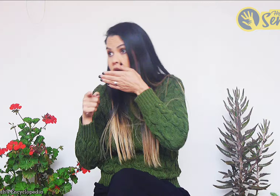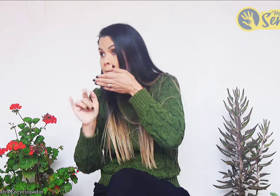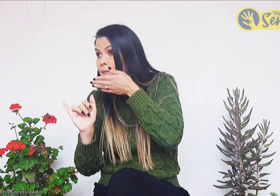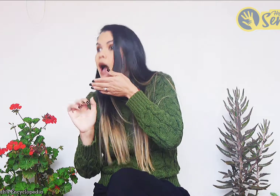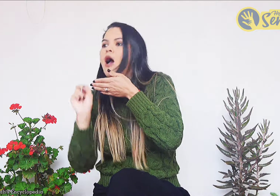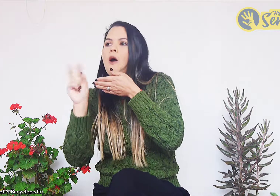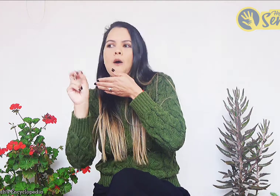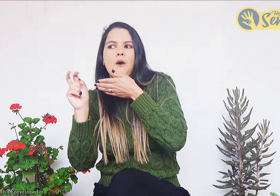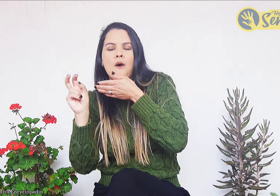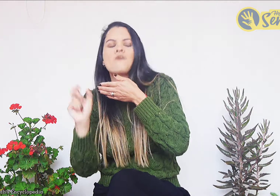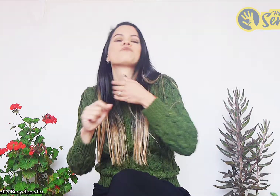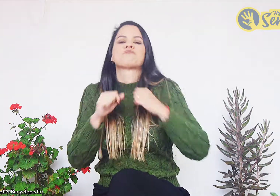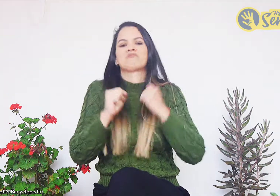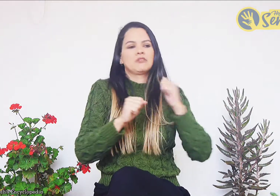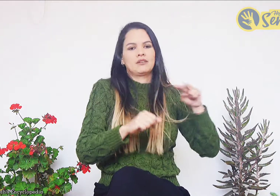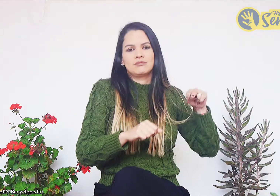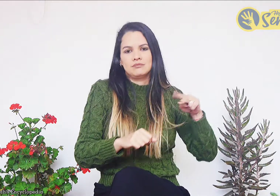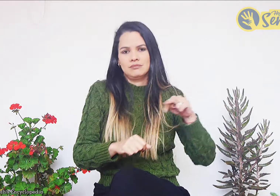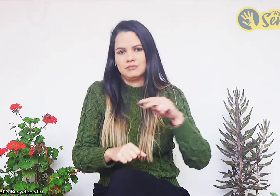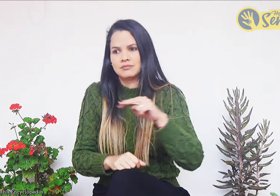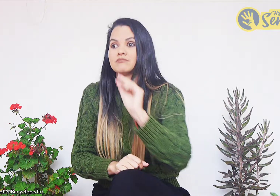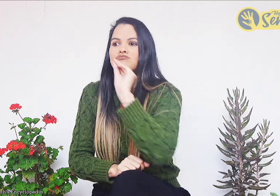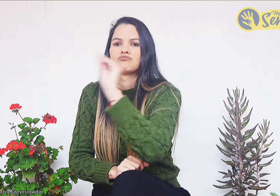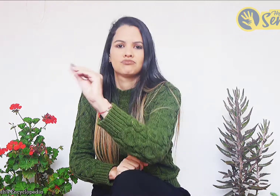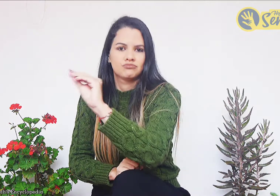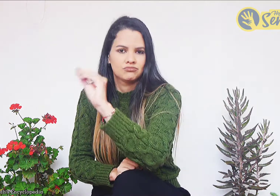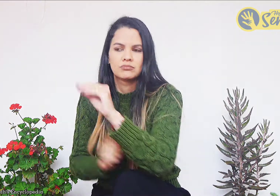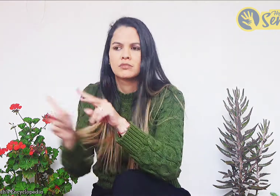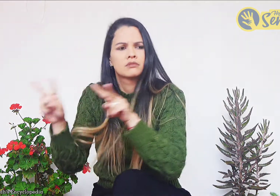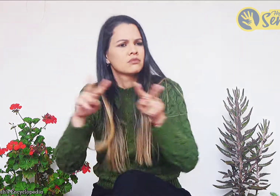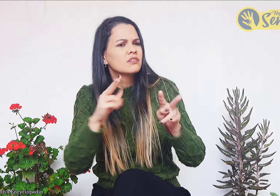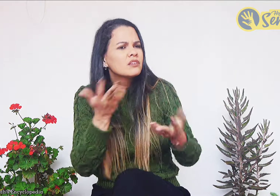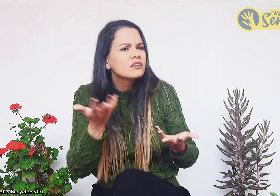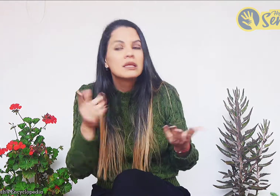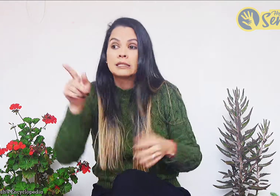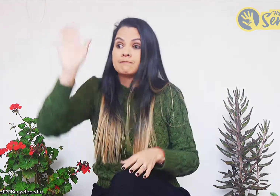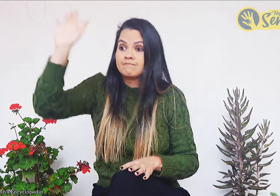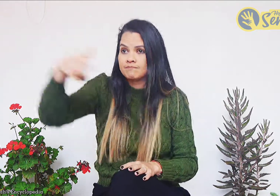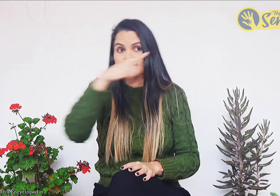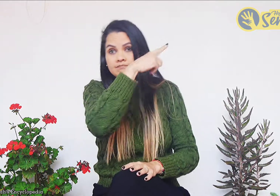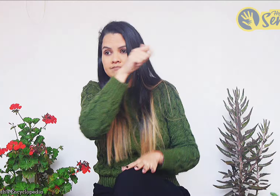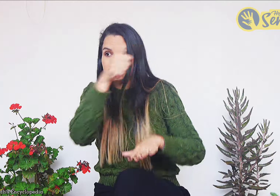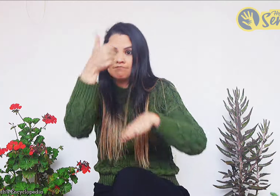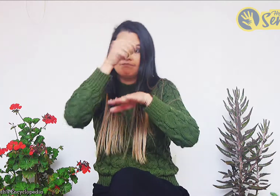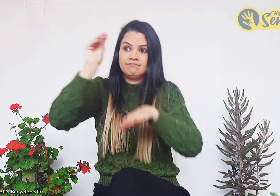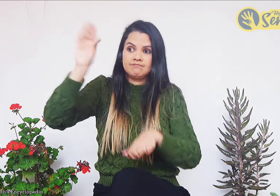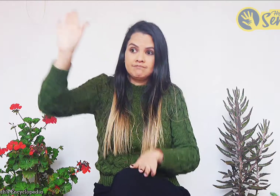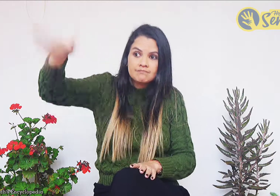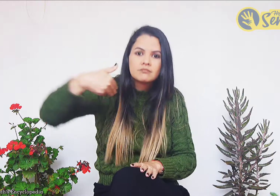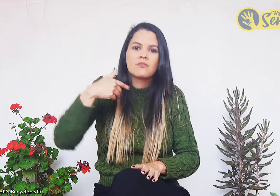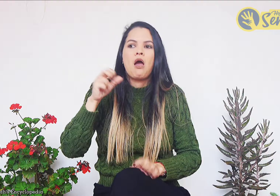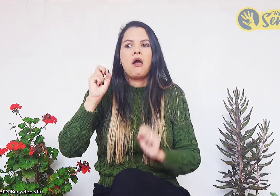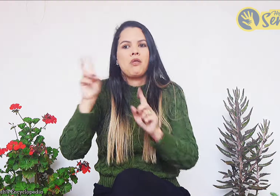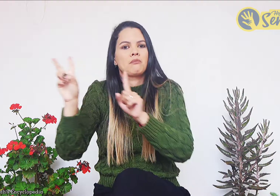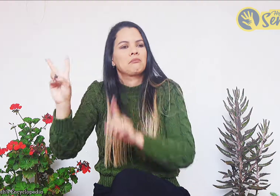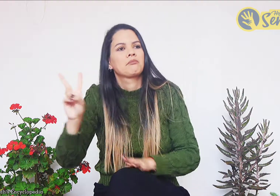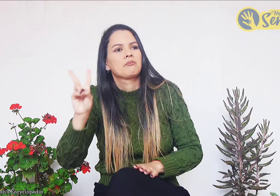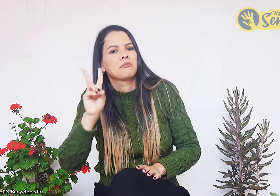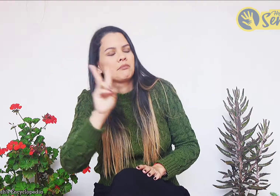trajeran a hablar con él. Este le hizo caso, se dirigió a ellos y les explicó la situación, que el sultán quería hablar con ellos.